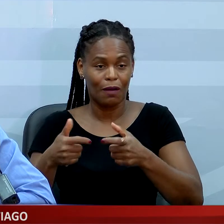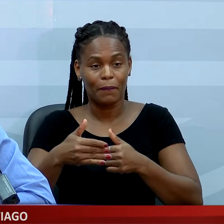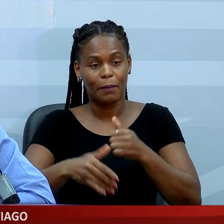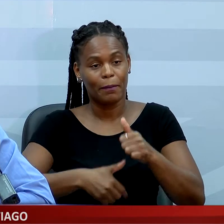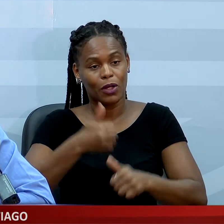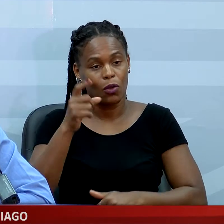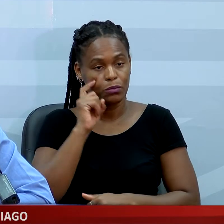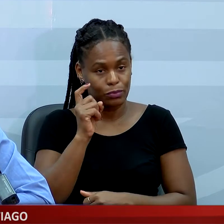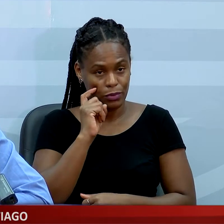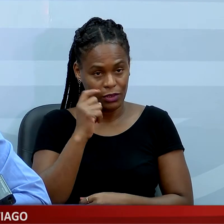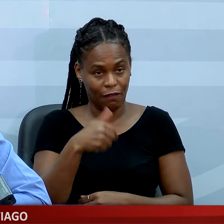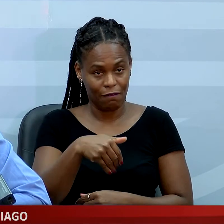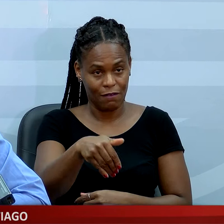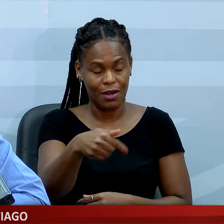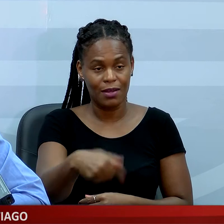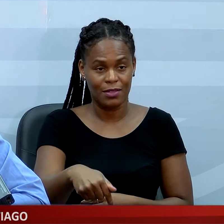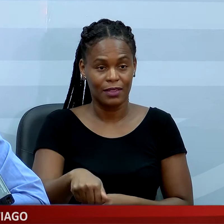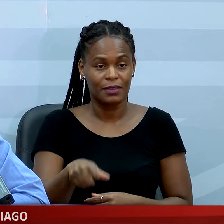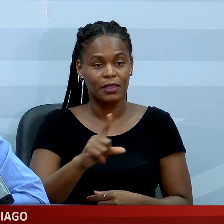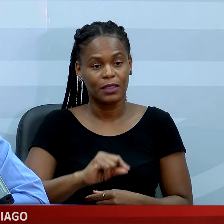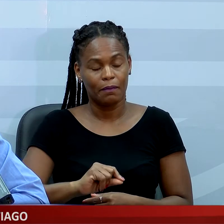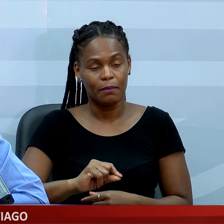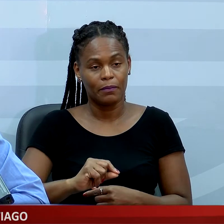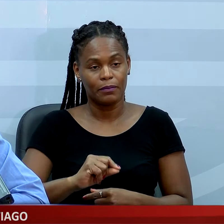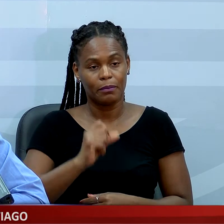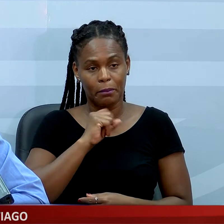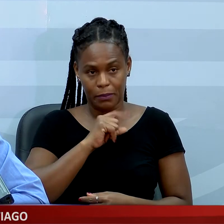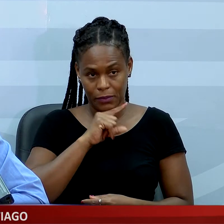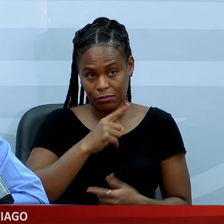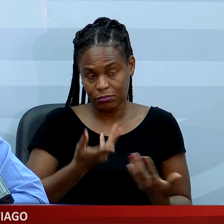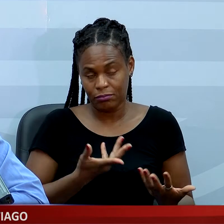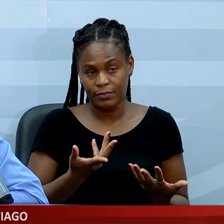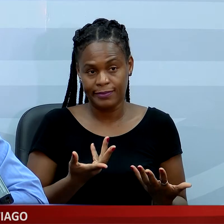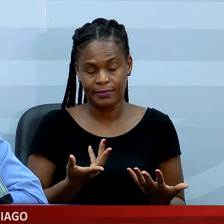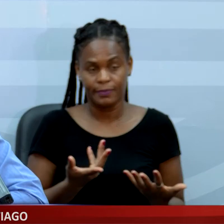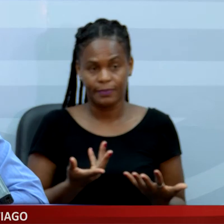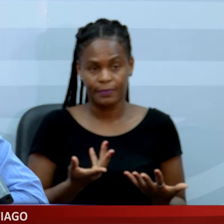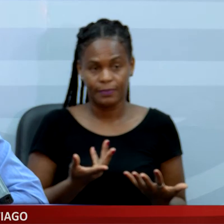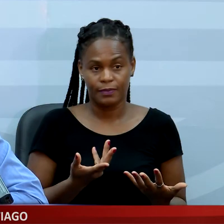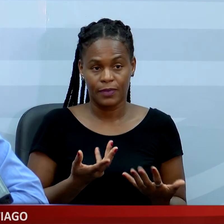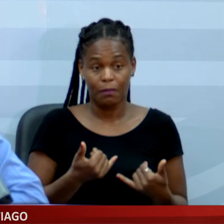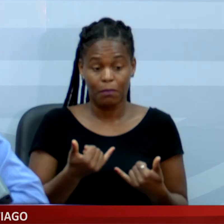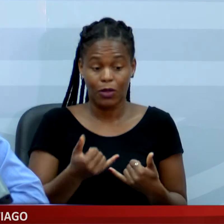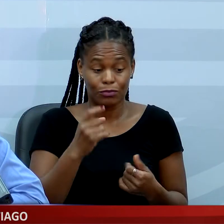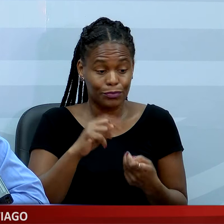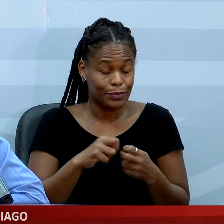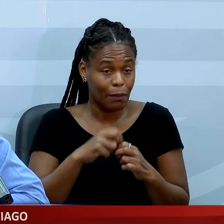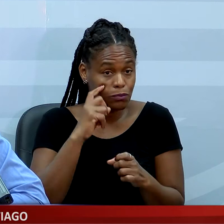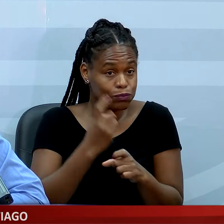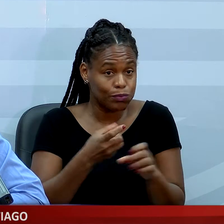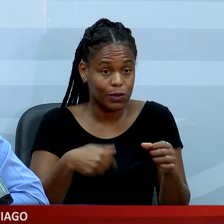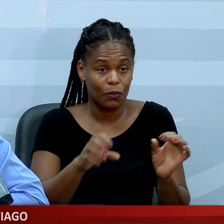melhor protegida e a probabilidade de um descontrole tal como aquele que